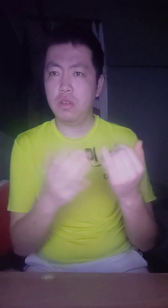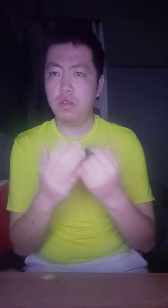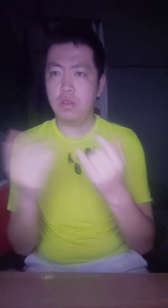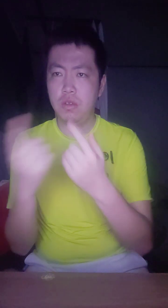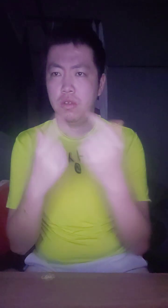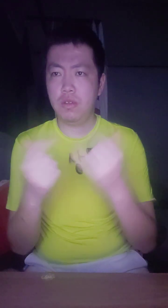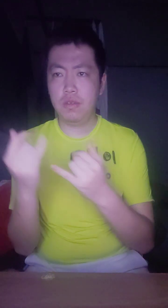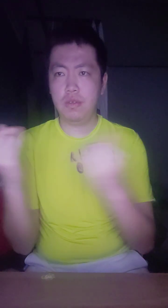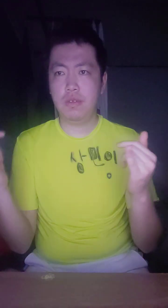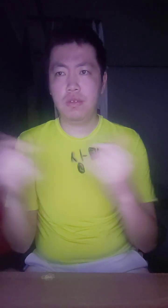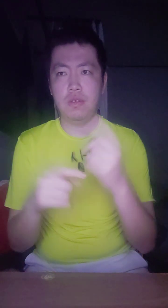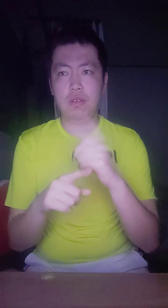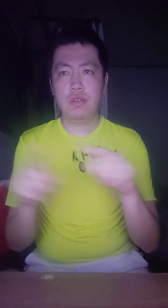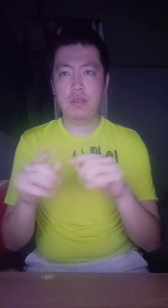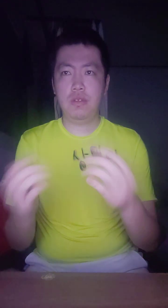불편을 겪었습니다. 차정현 기자입니다.